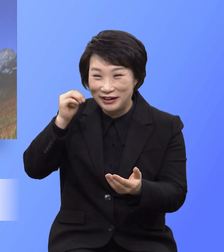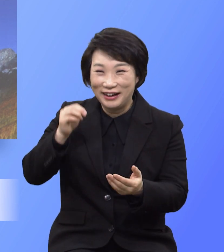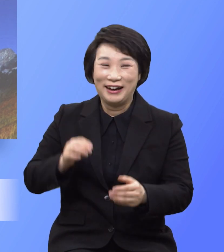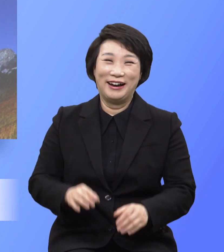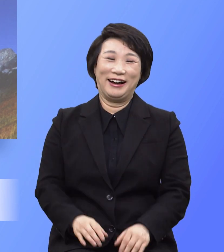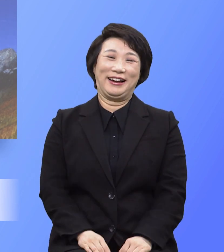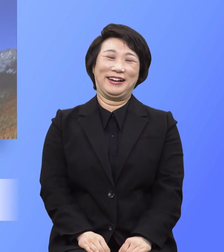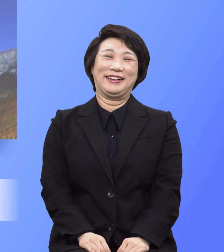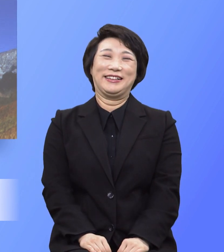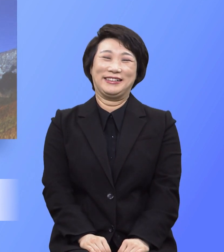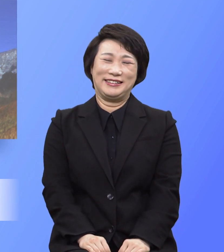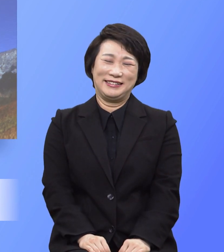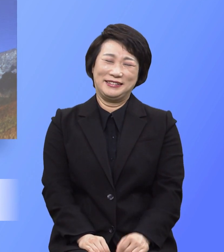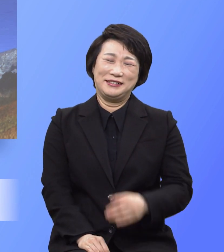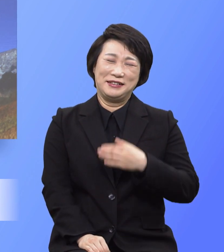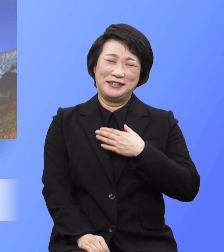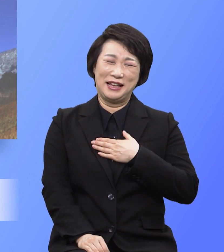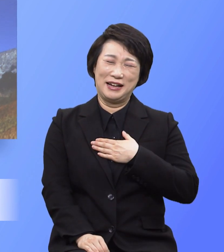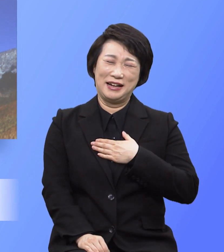그래서